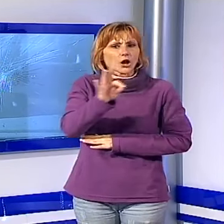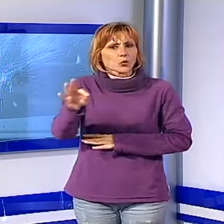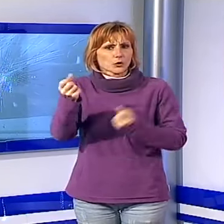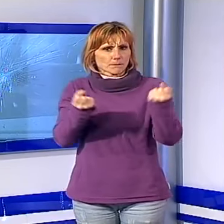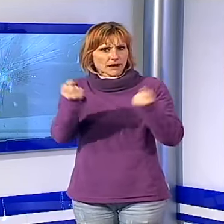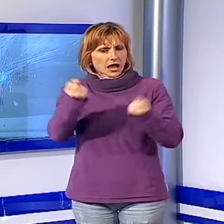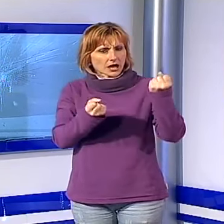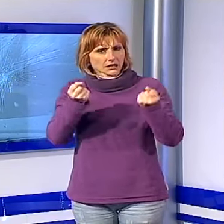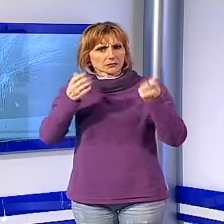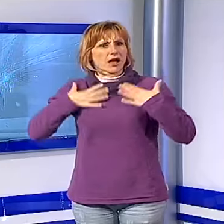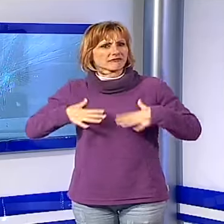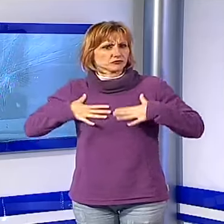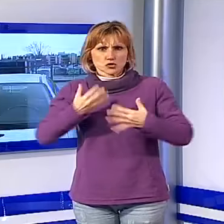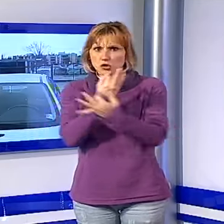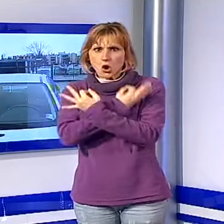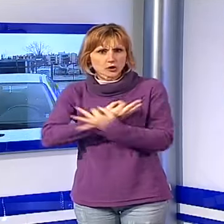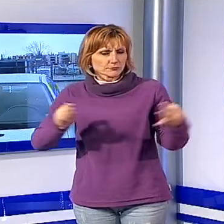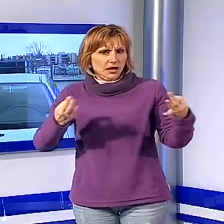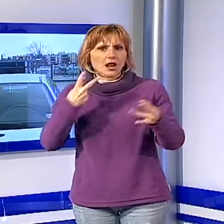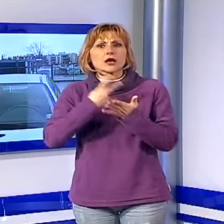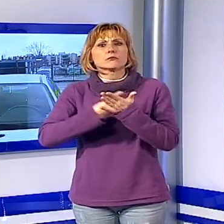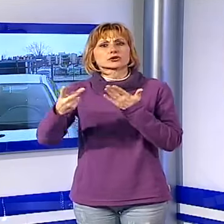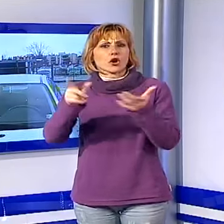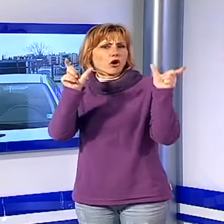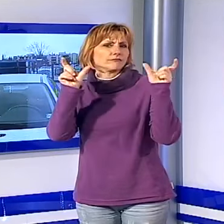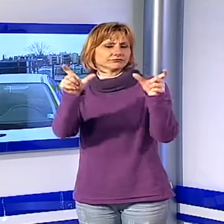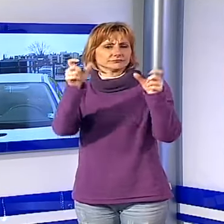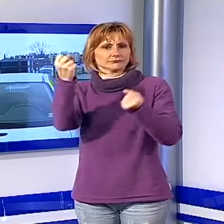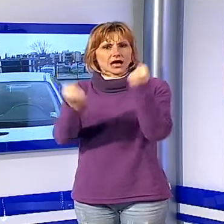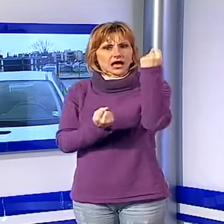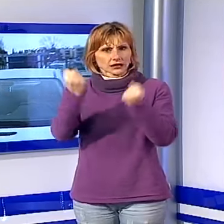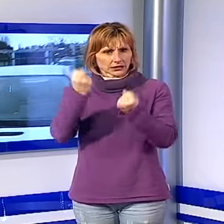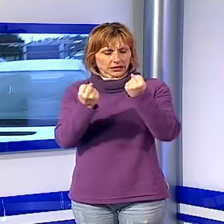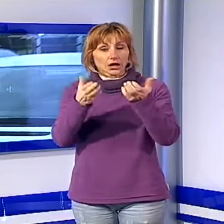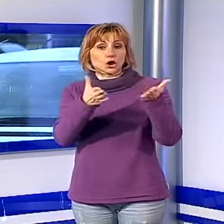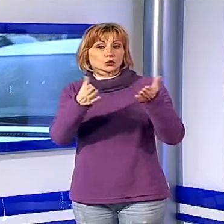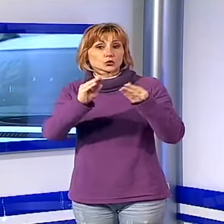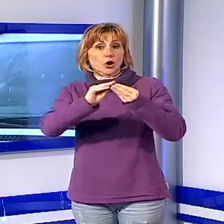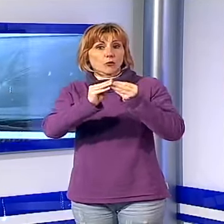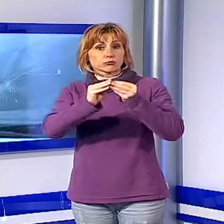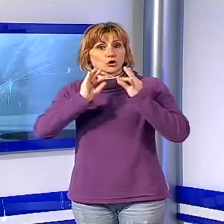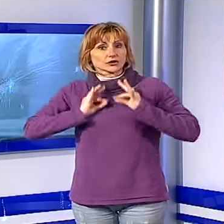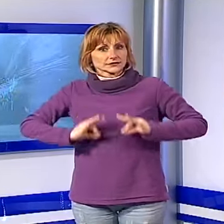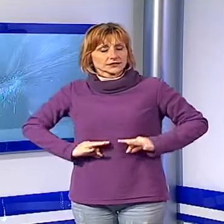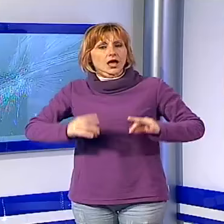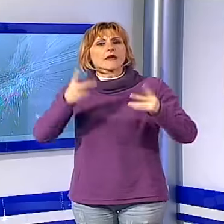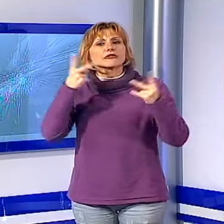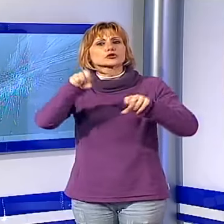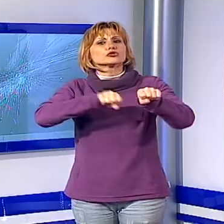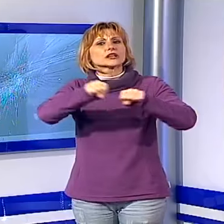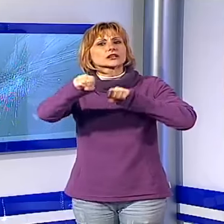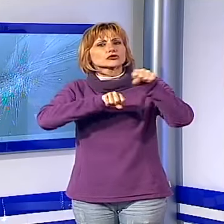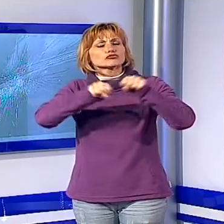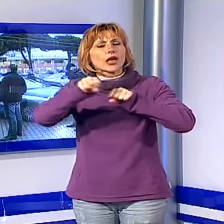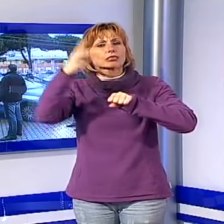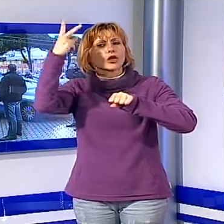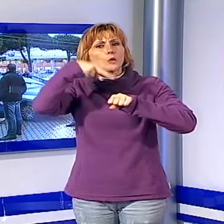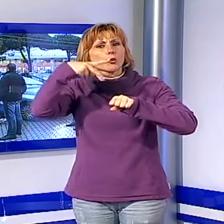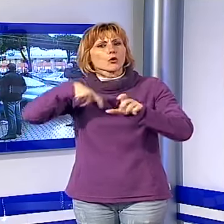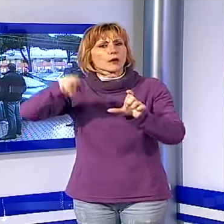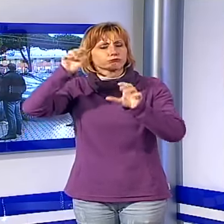di agenti in borghese che hanno tentato di bloccare l'auto. Durante l'operazione di polizia è rimasto ferito il dirigente della squadra mobile